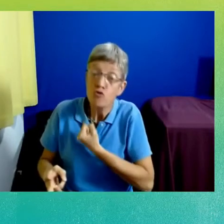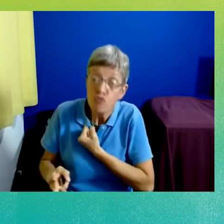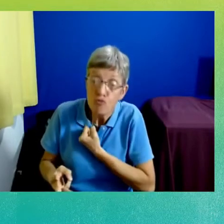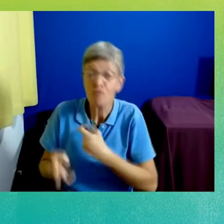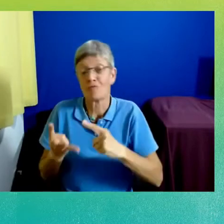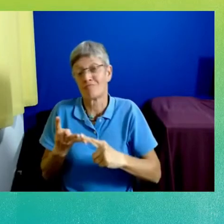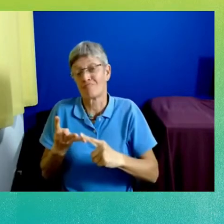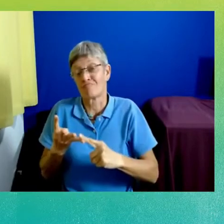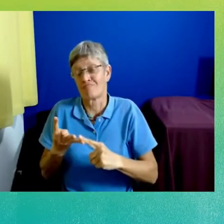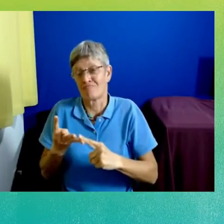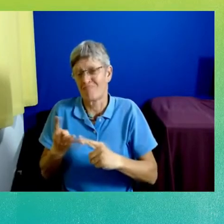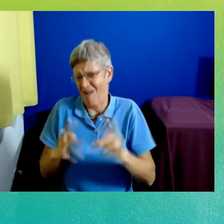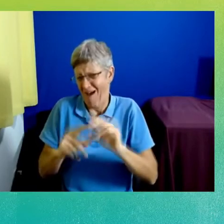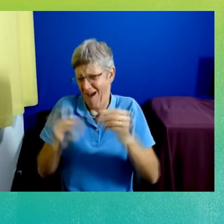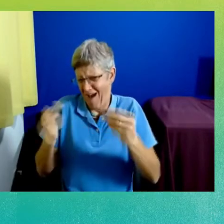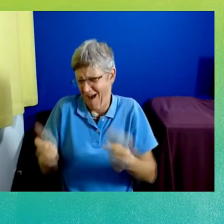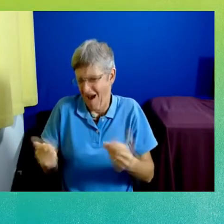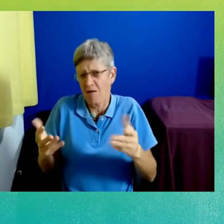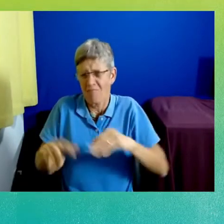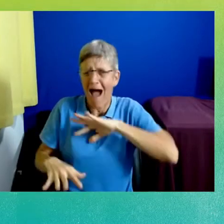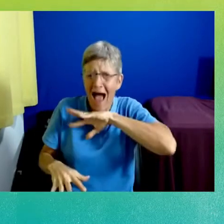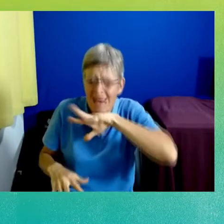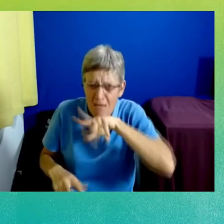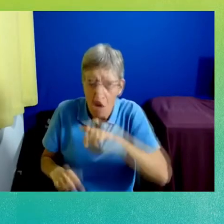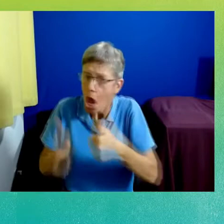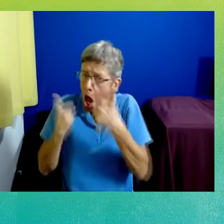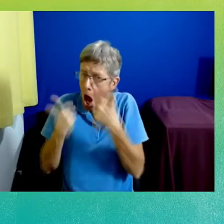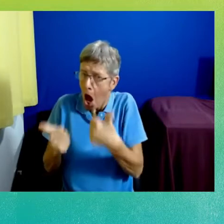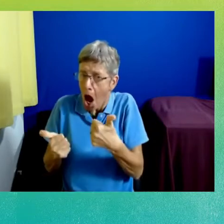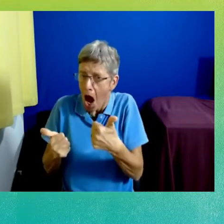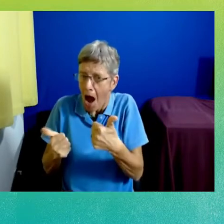nomes, alguns sinais, conheço, número,